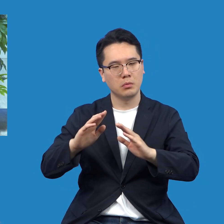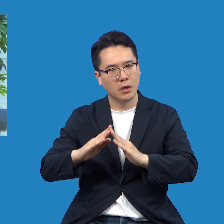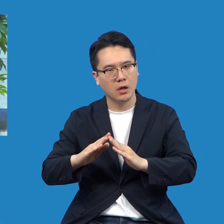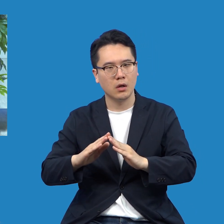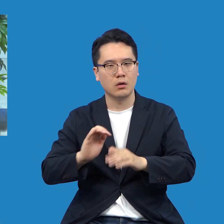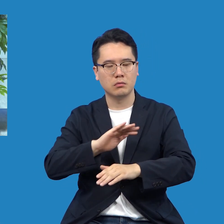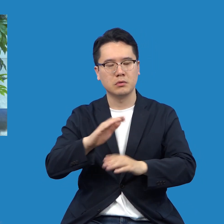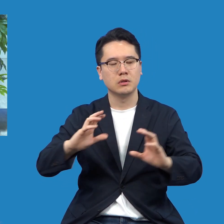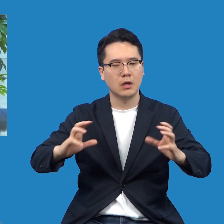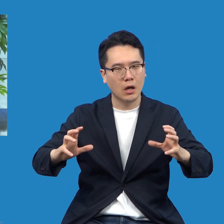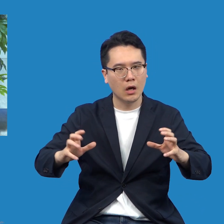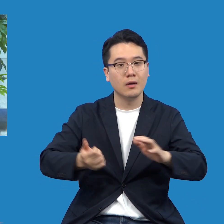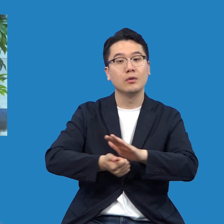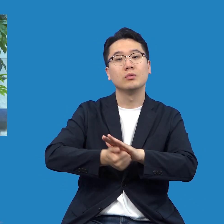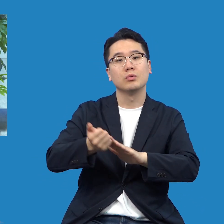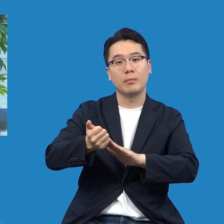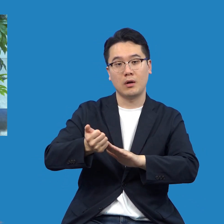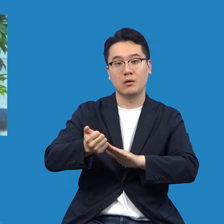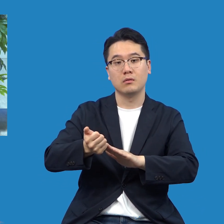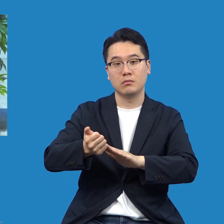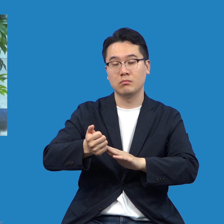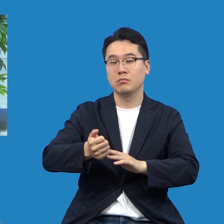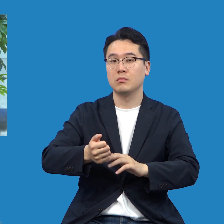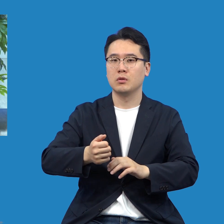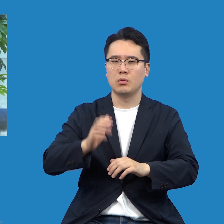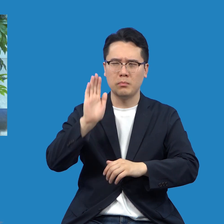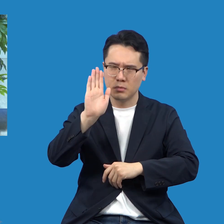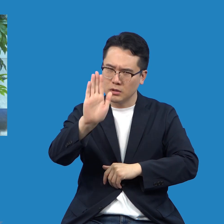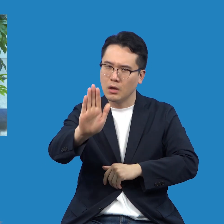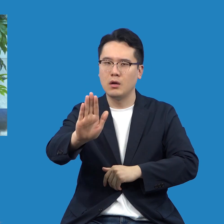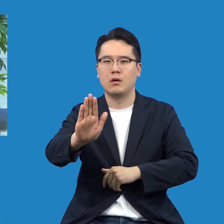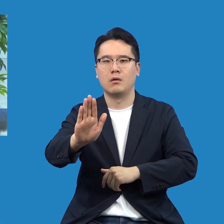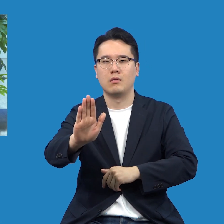나라가 소망이 있는 미래가 있지 않겠습니까?